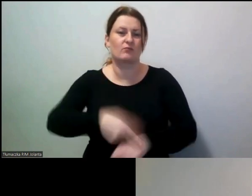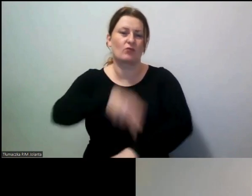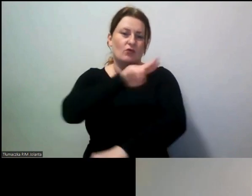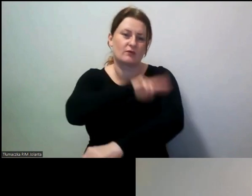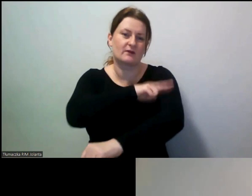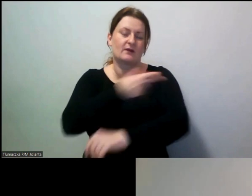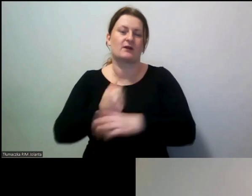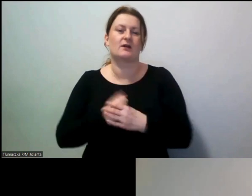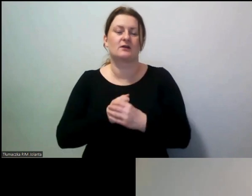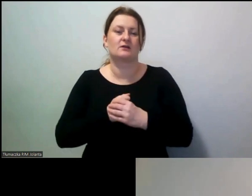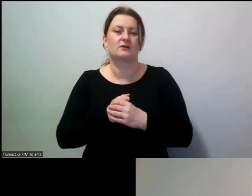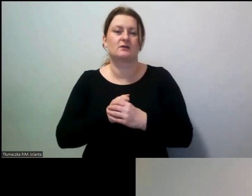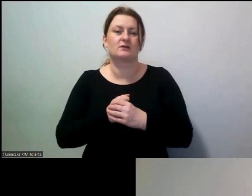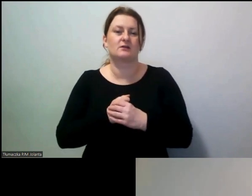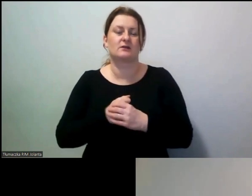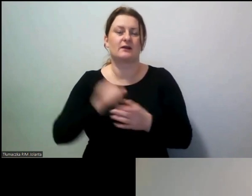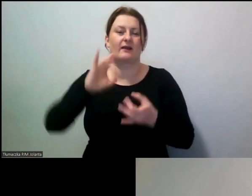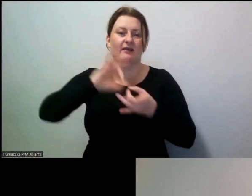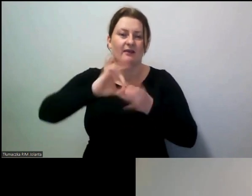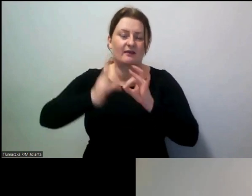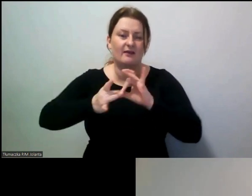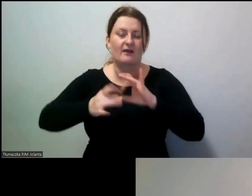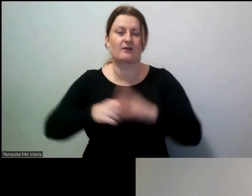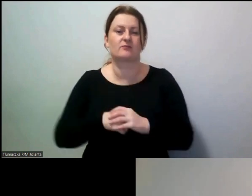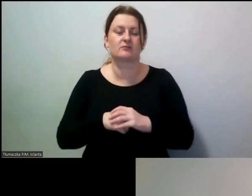Poznaniu, w Gdyni,